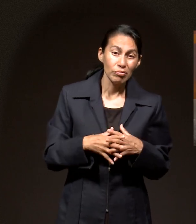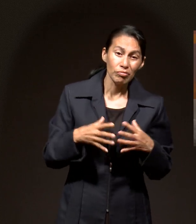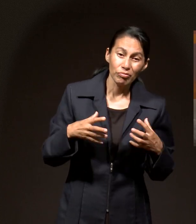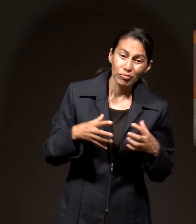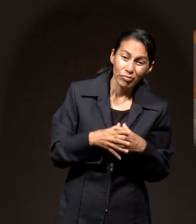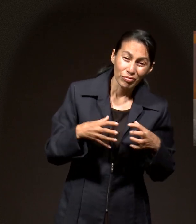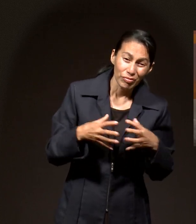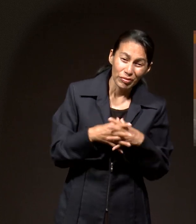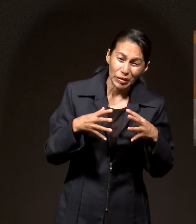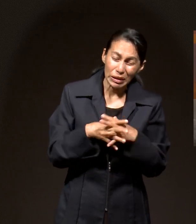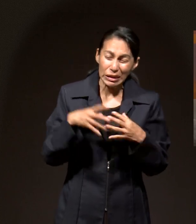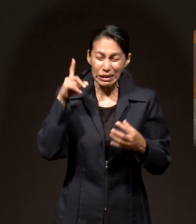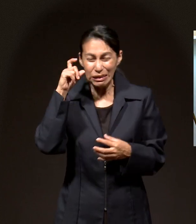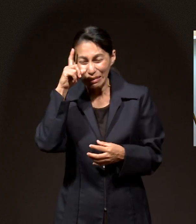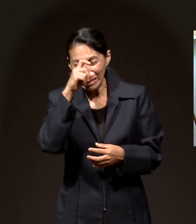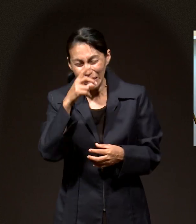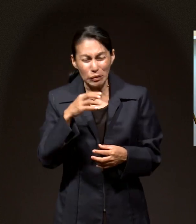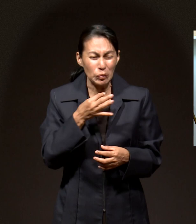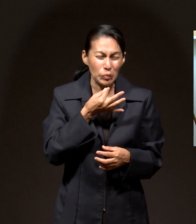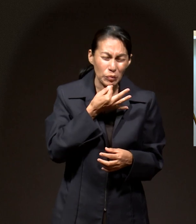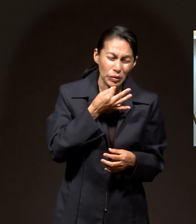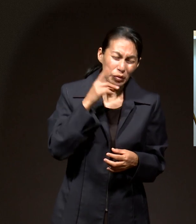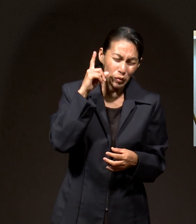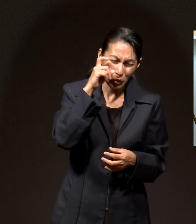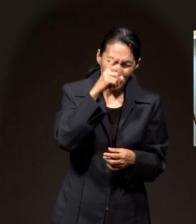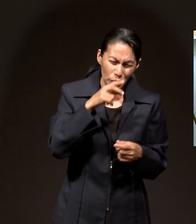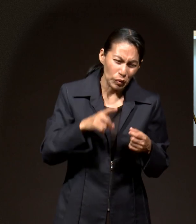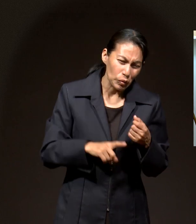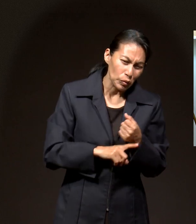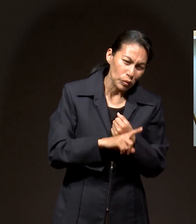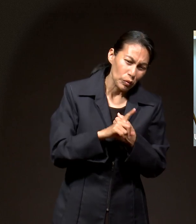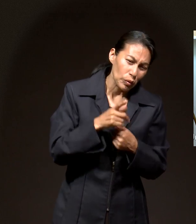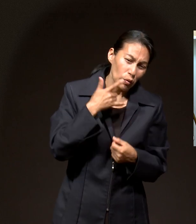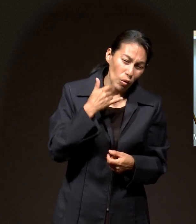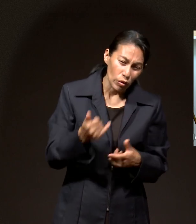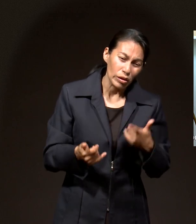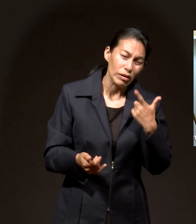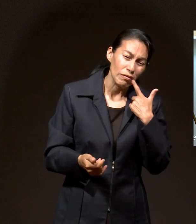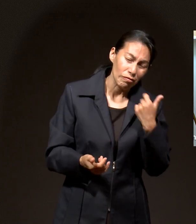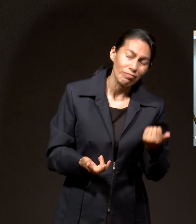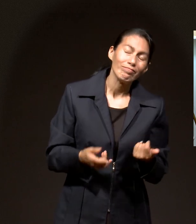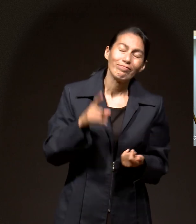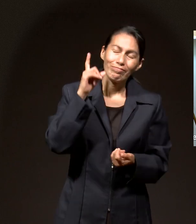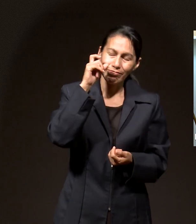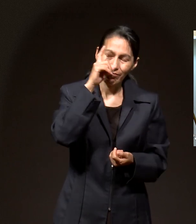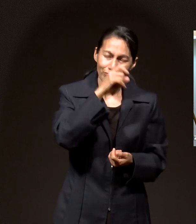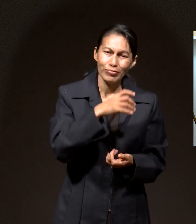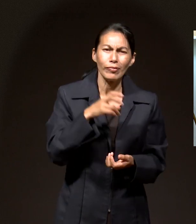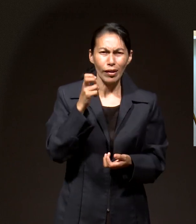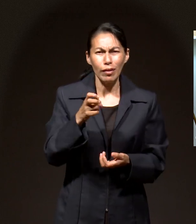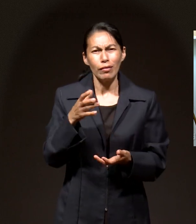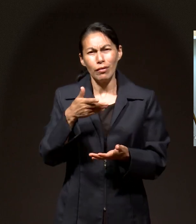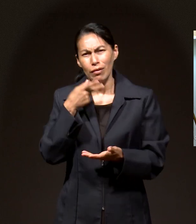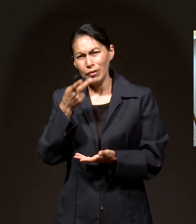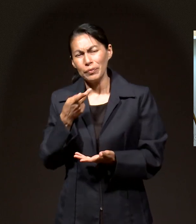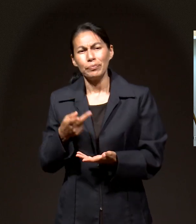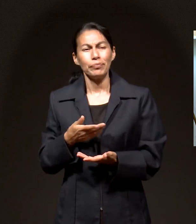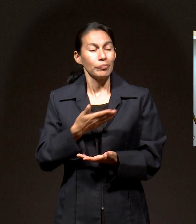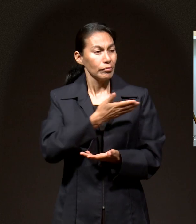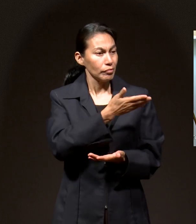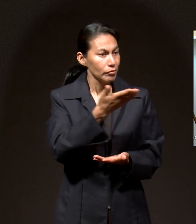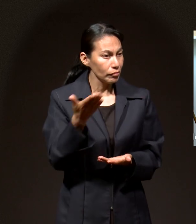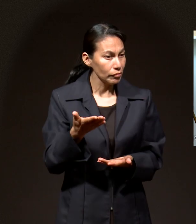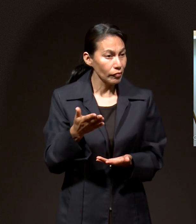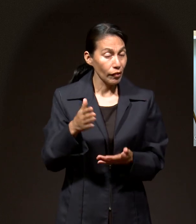todos. Amén. Pero tenemos la victoria. Amén. Queridos amigos, ustedes ya recibieron la promesa. Haz la